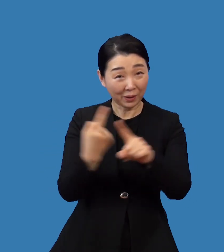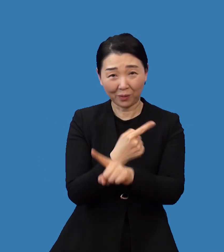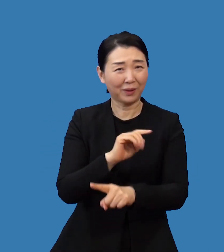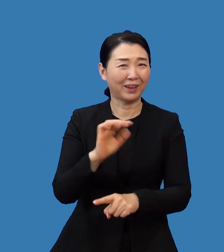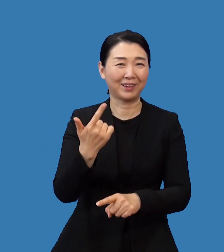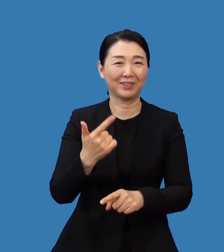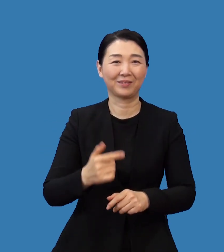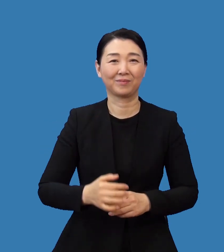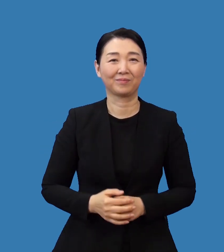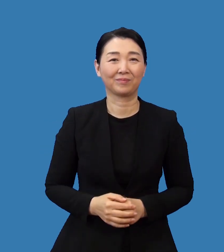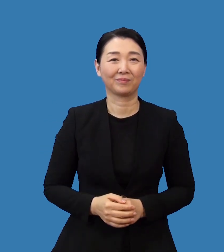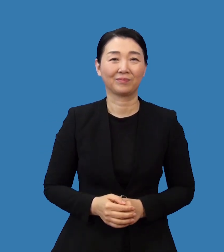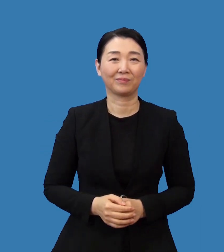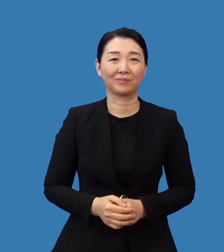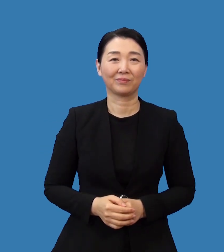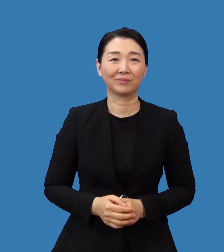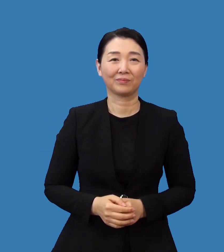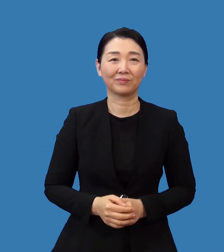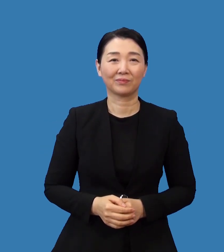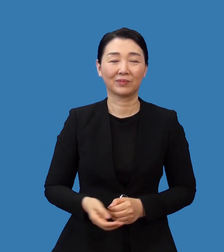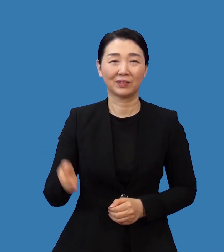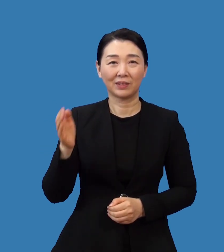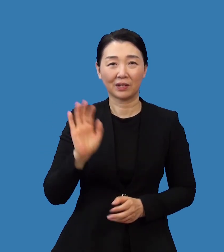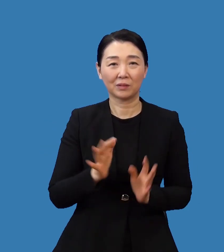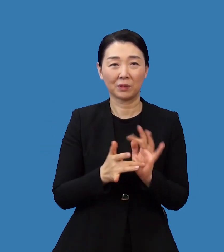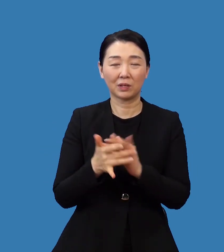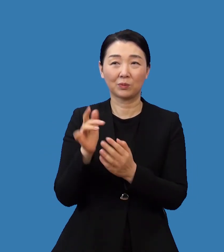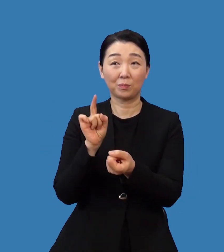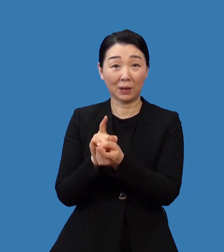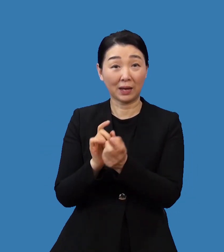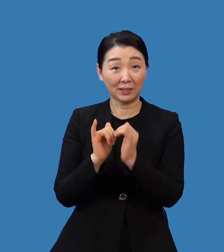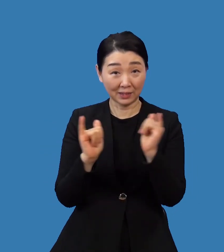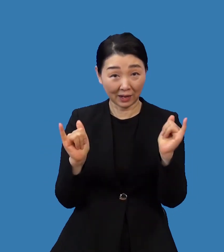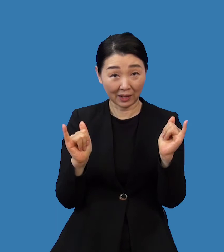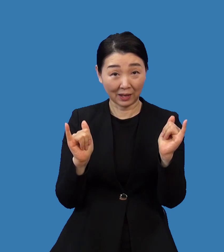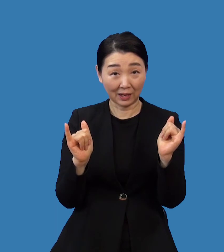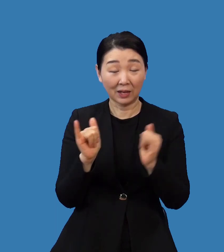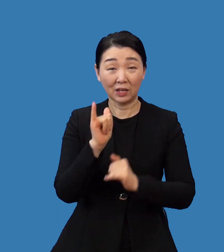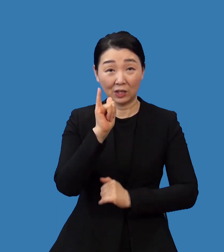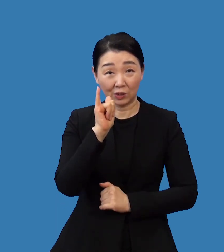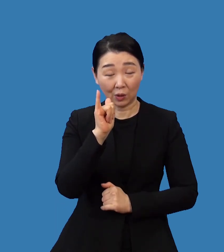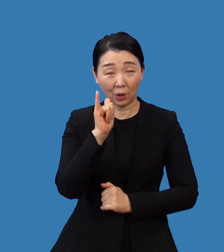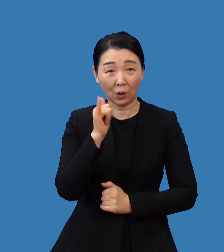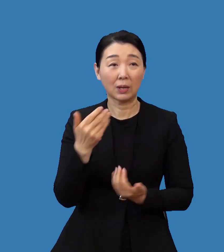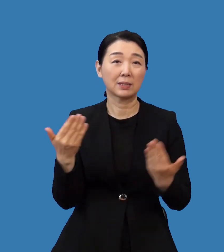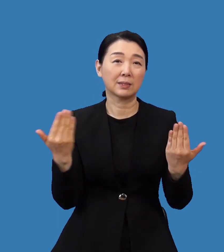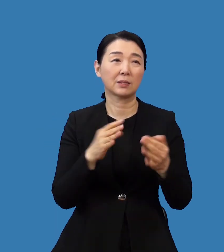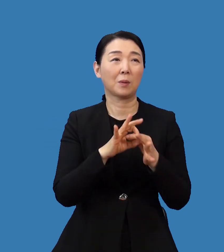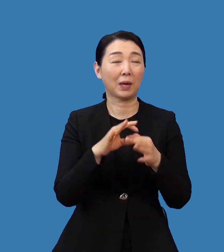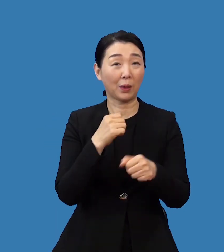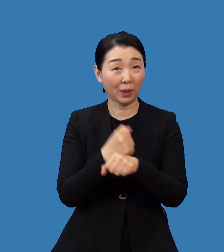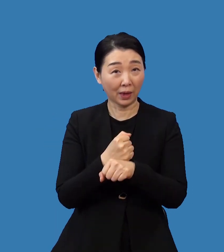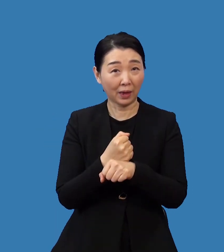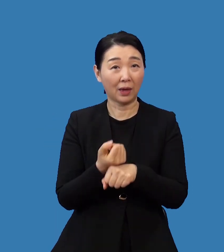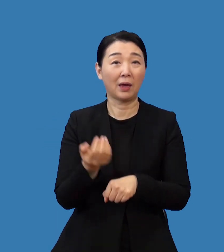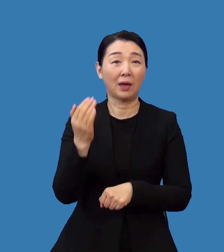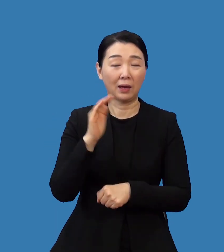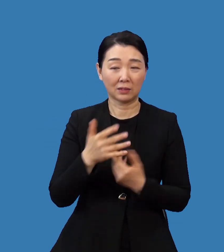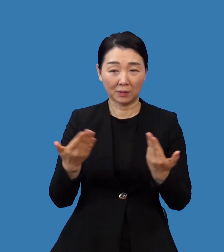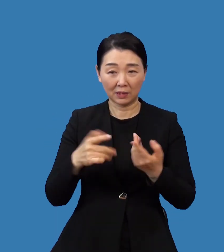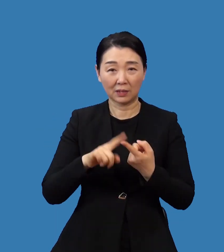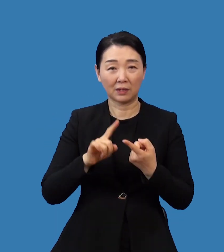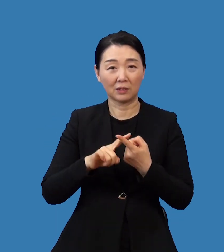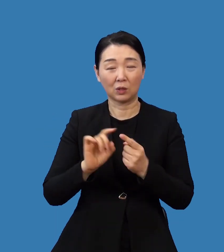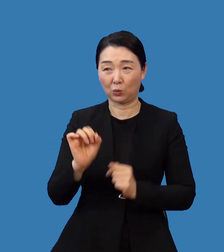아닙니다. 그러나 예수를 만난 사람이라면 직업을 계속하더라도 그